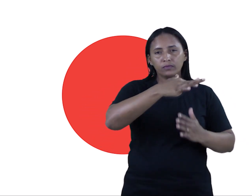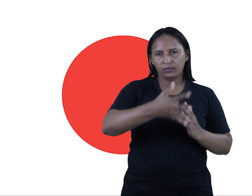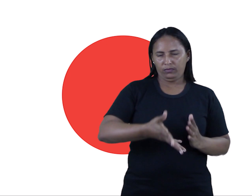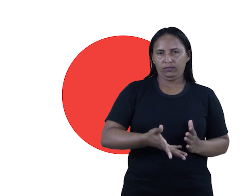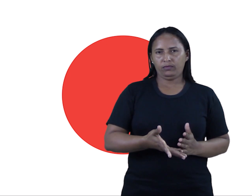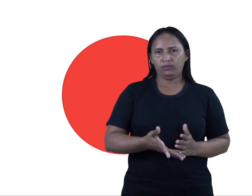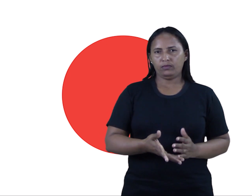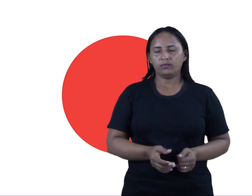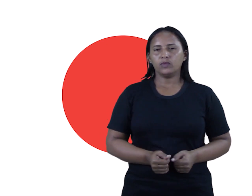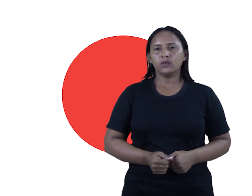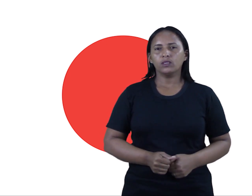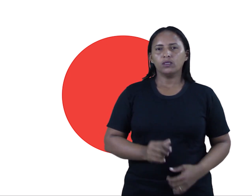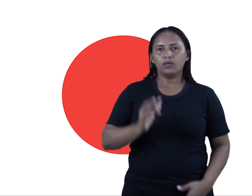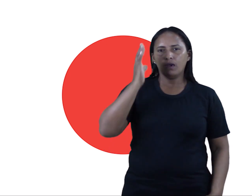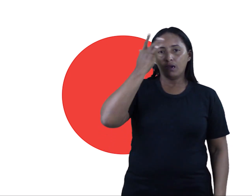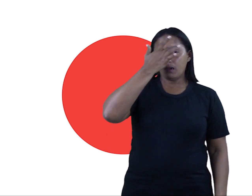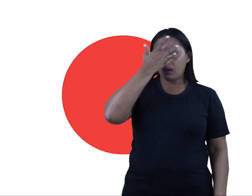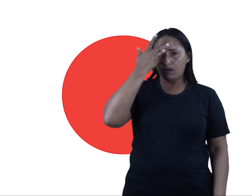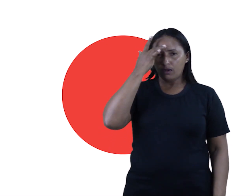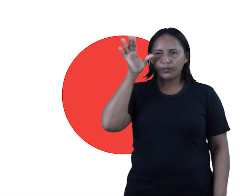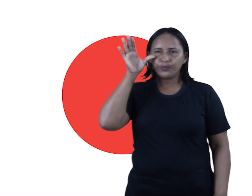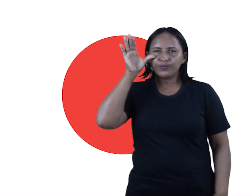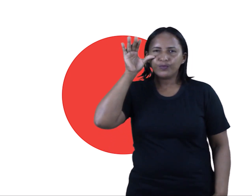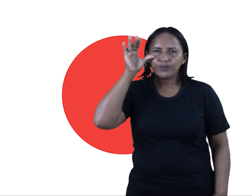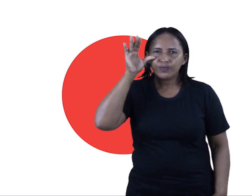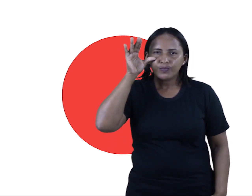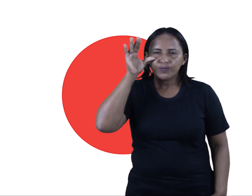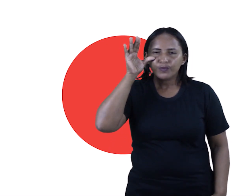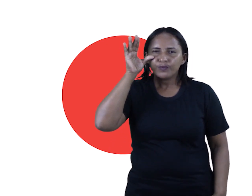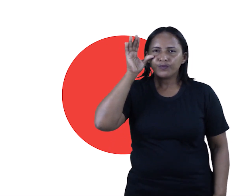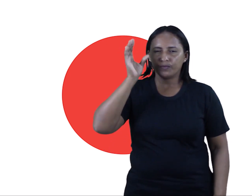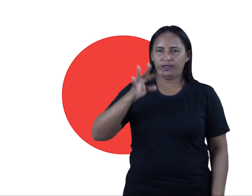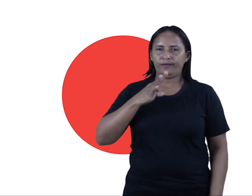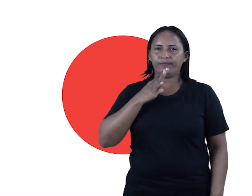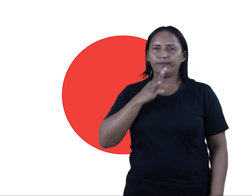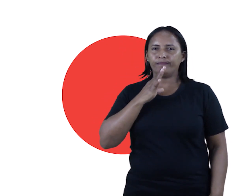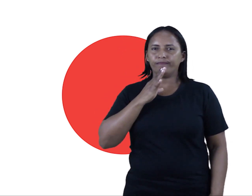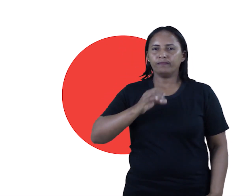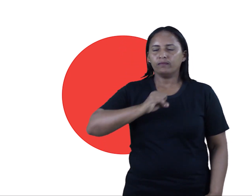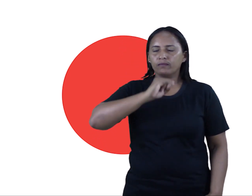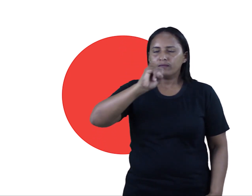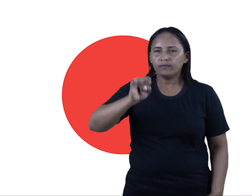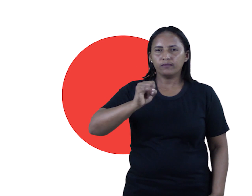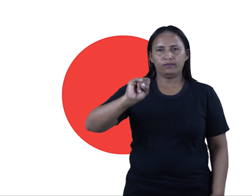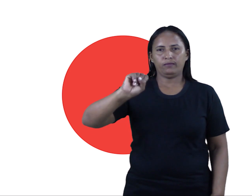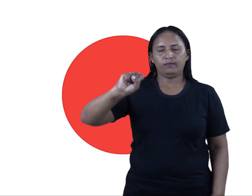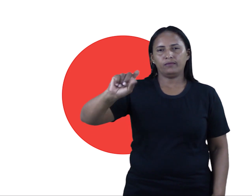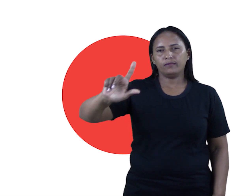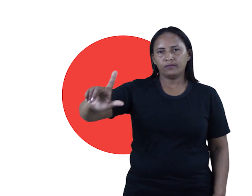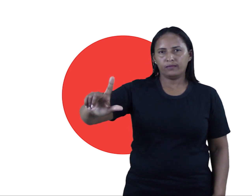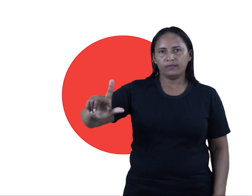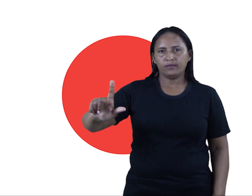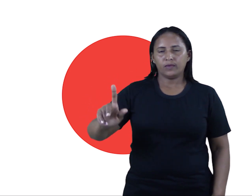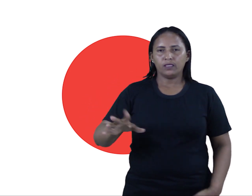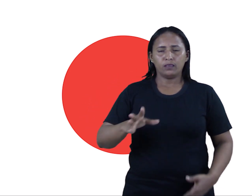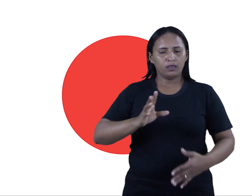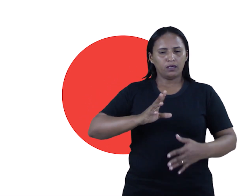O interesse das pessoas pela JSL tem crescido bastante devido aos numerosos livros